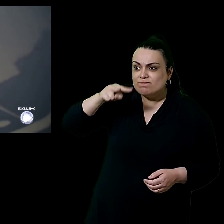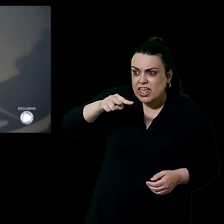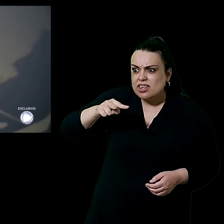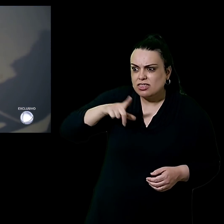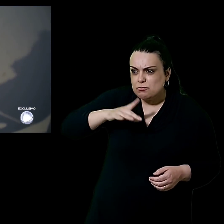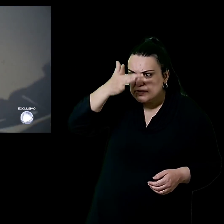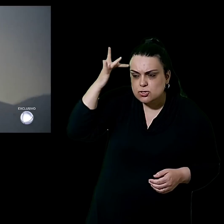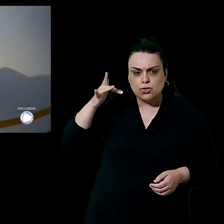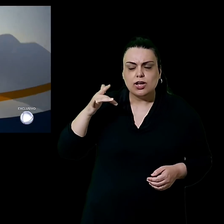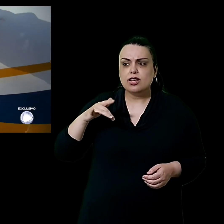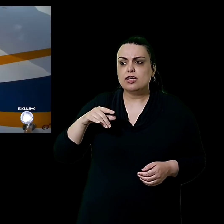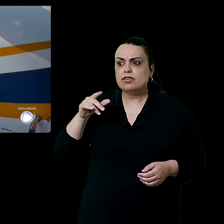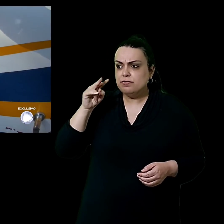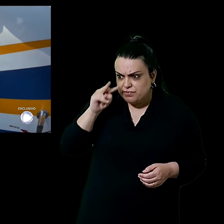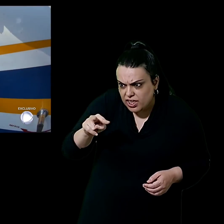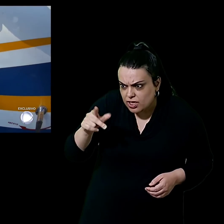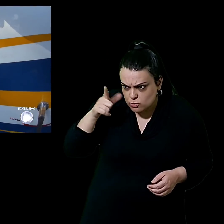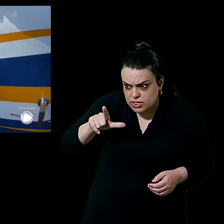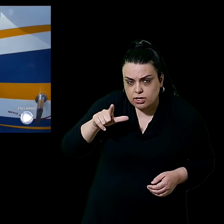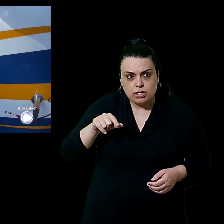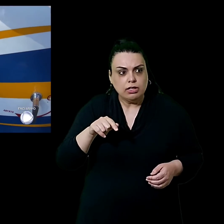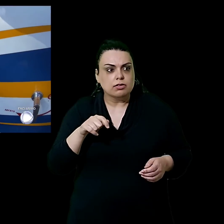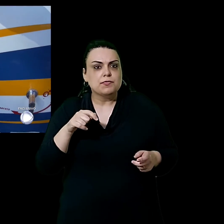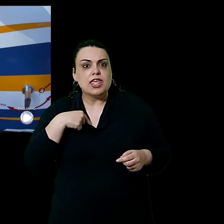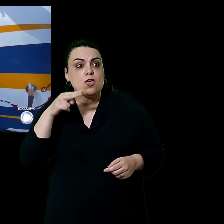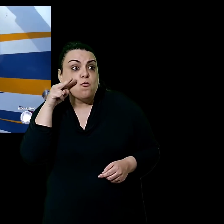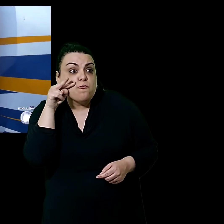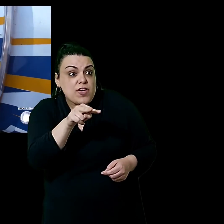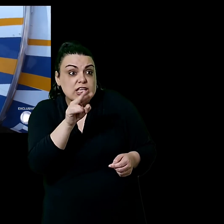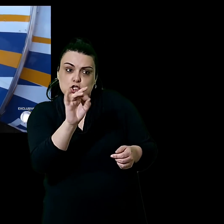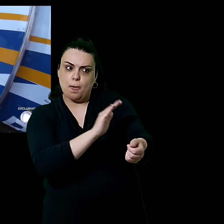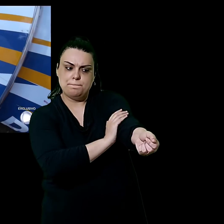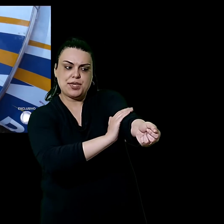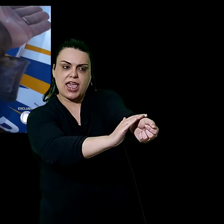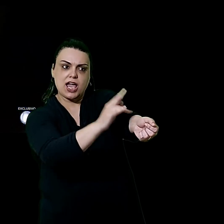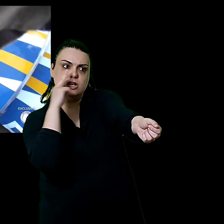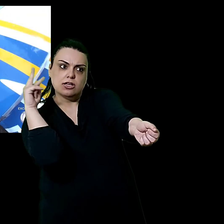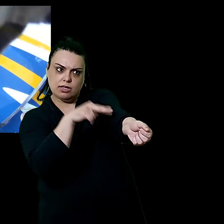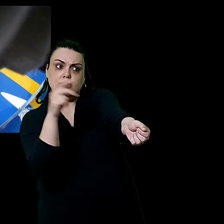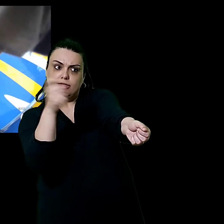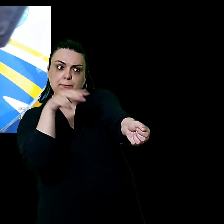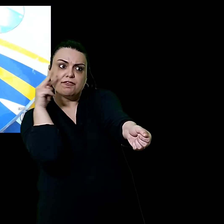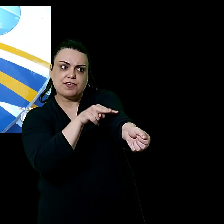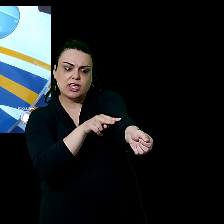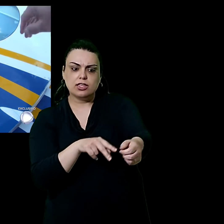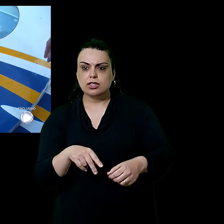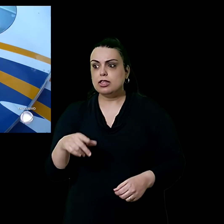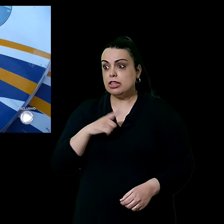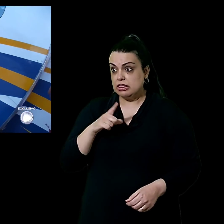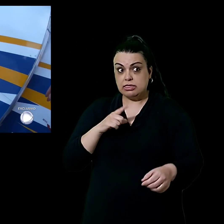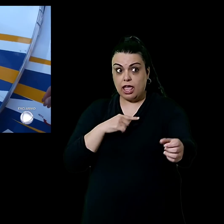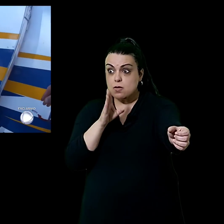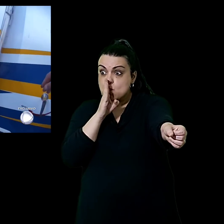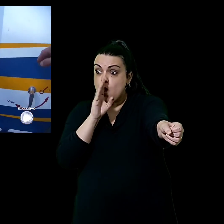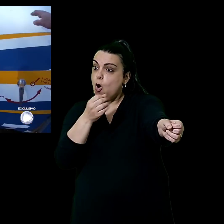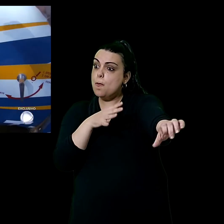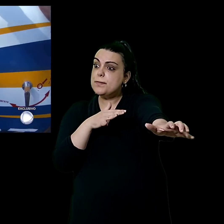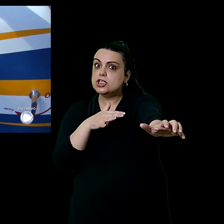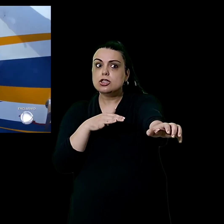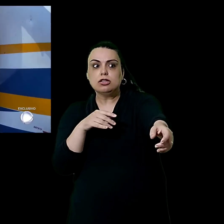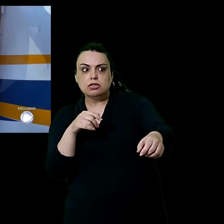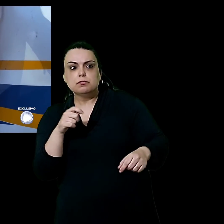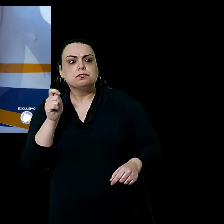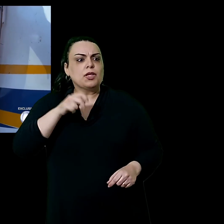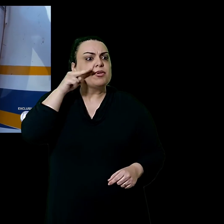Dá pra ver? Vai? Dá pra ver? Dá pra ver o braço, só o antebraço aqui. Tá metido?